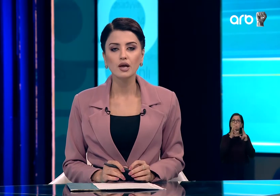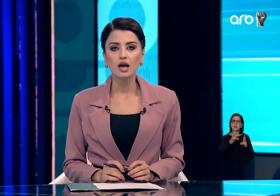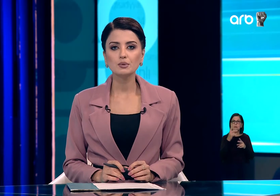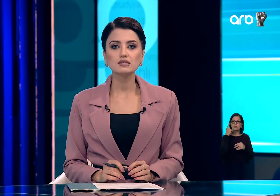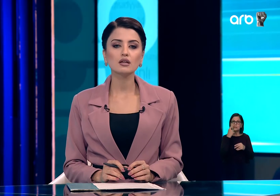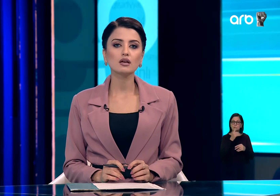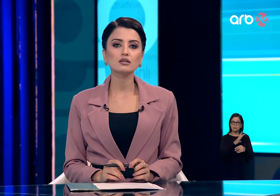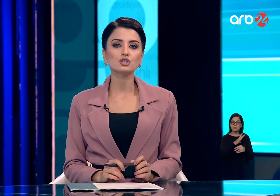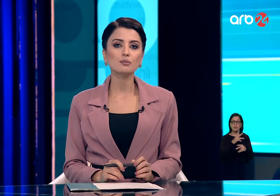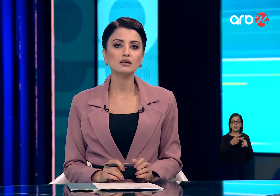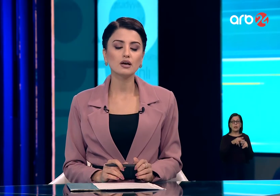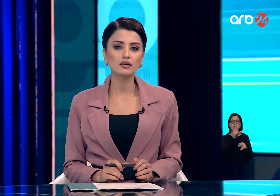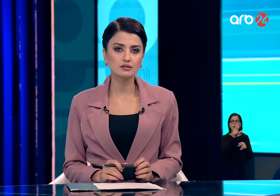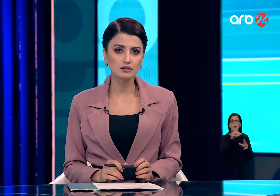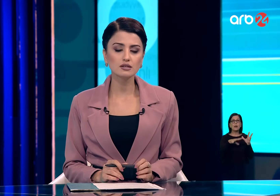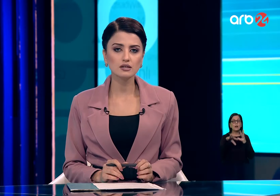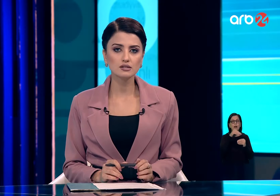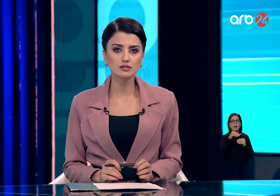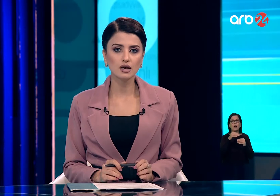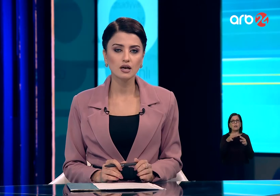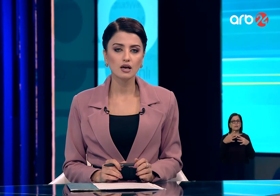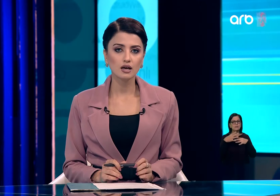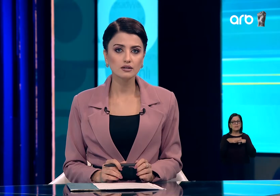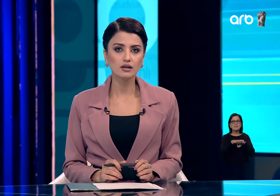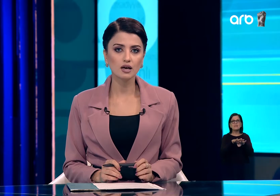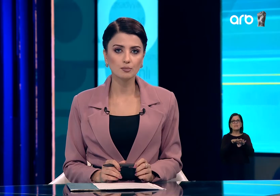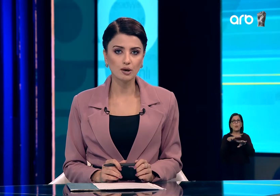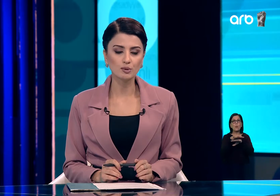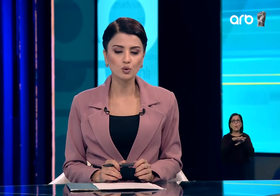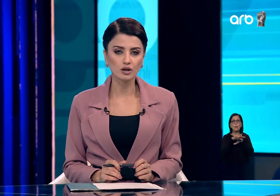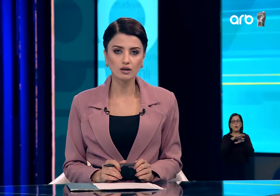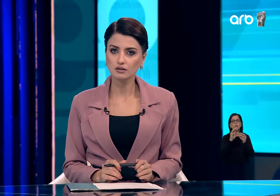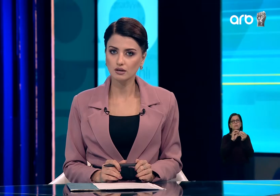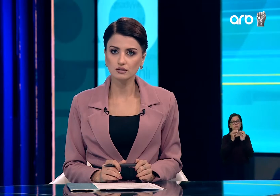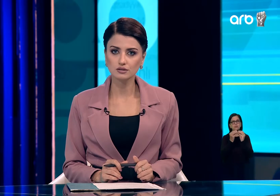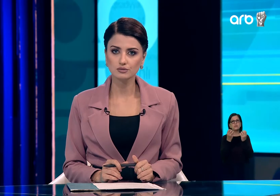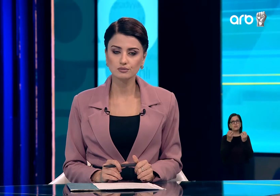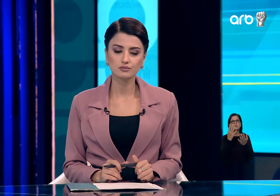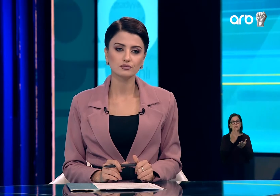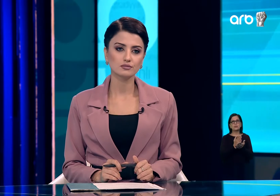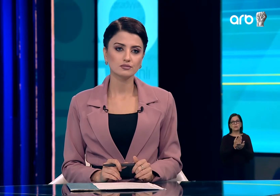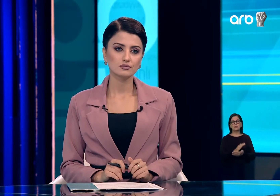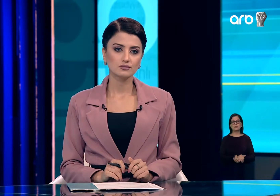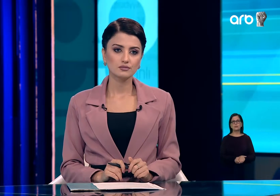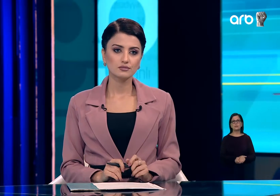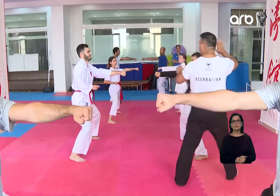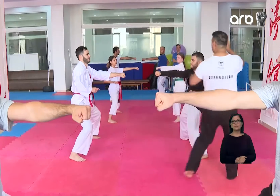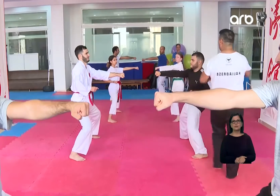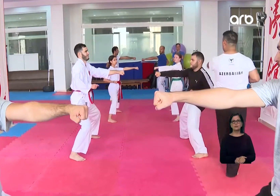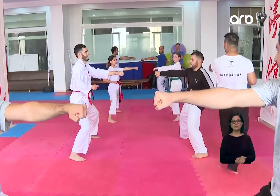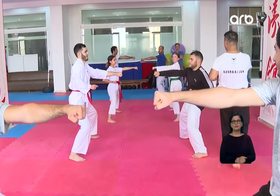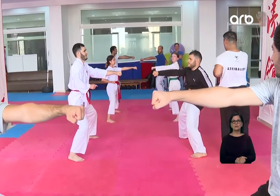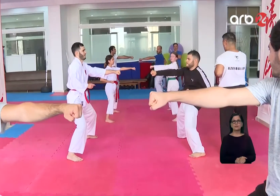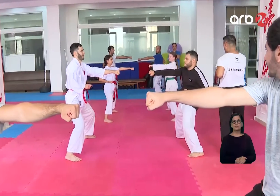itirirlər. Həmin insanların cəmiyyətə inteqrasiyası isə hələ də problem olaraq qalır.